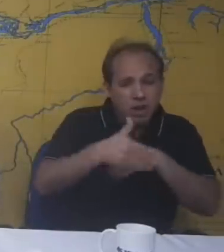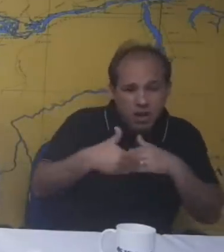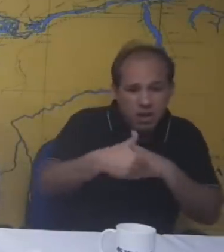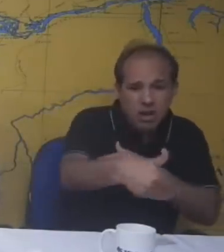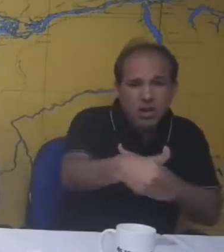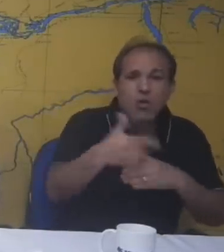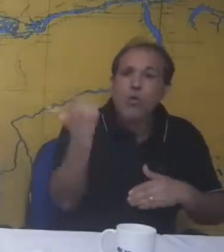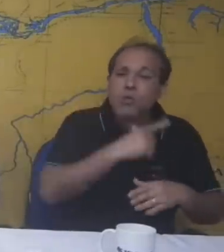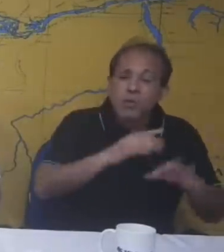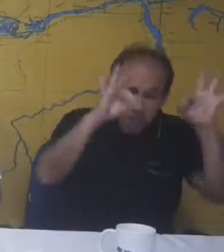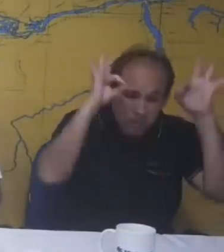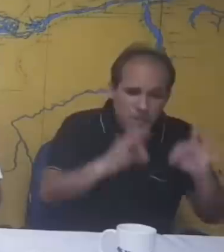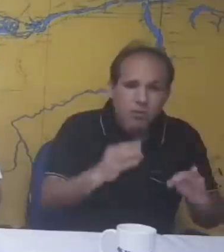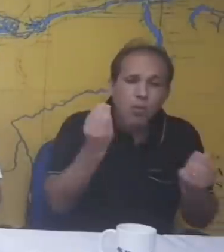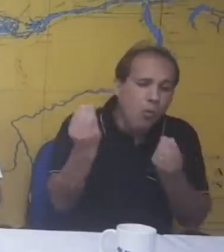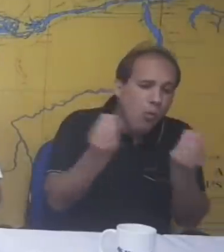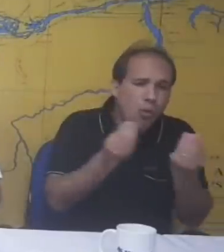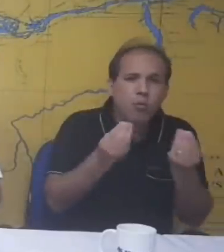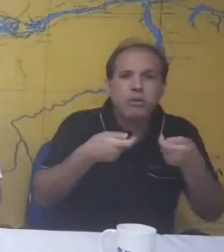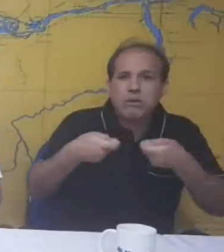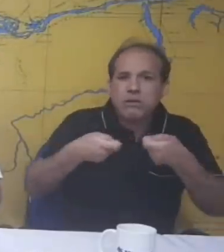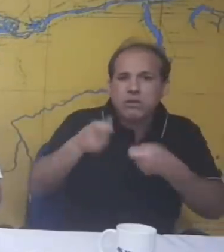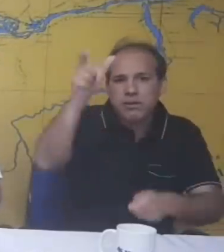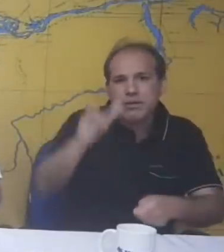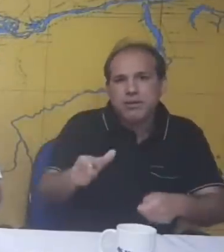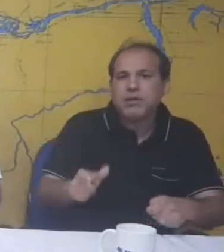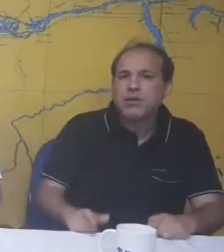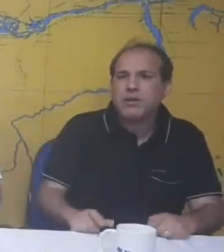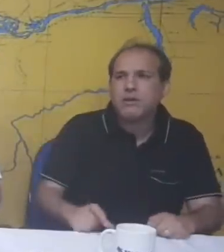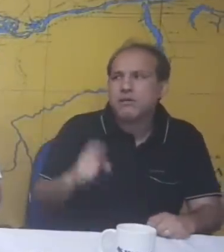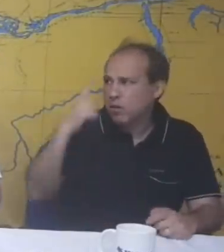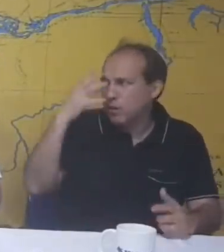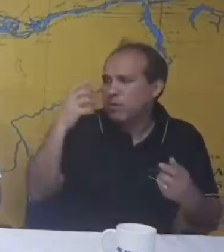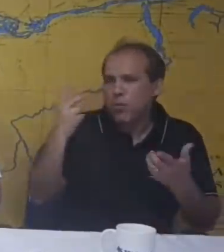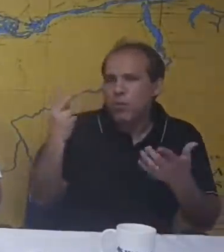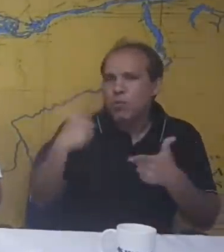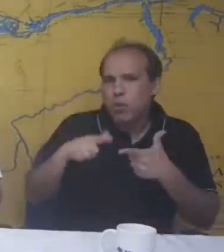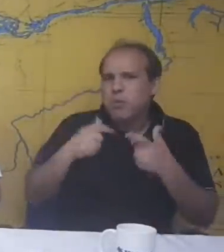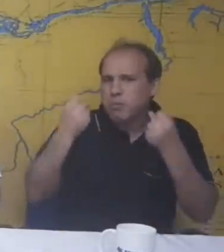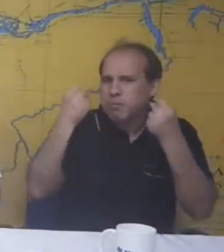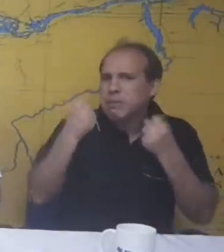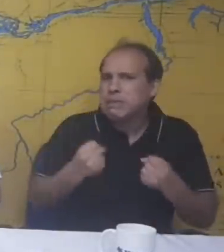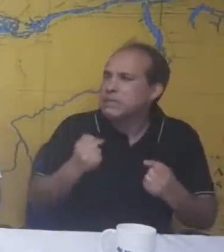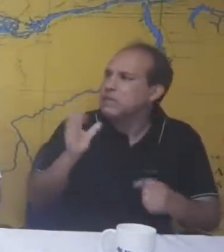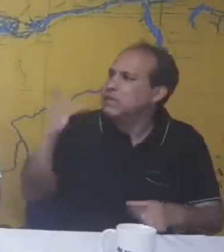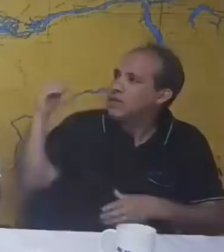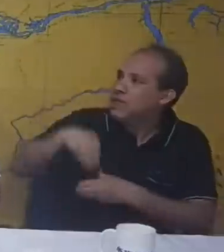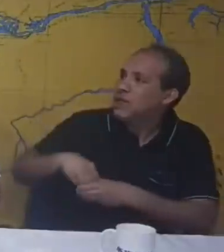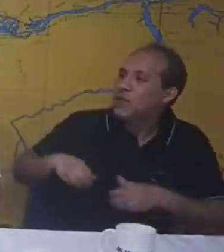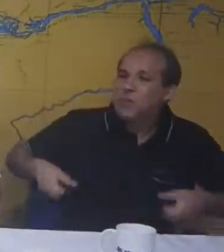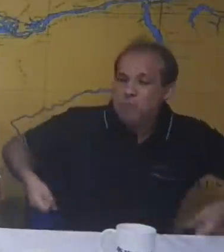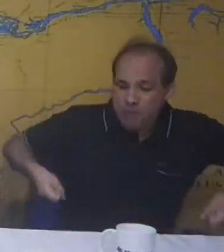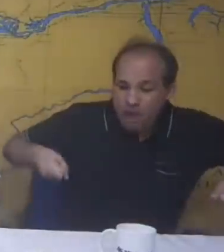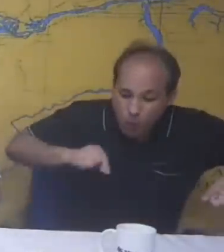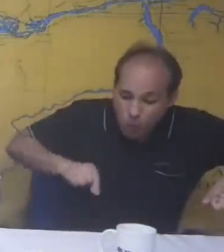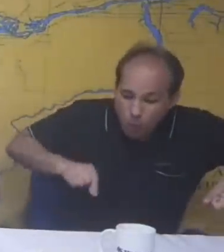dizer em concreto que nós podemos fazer pelo Robson. Situação complicada, né? Muito. Você já levou alguma mala, alguma coisa do colega teu? Você sabe que está